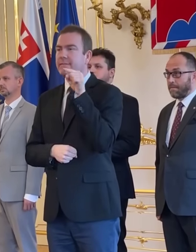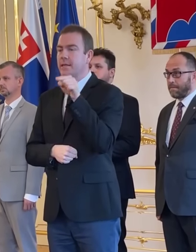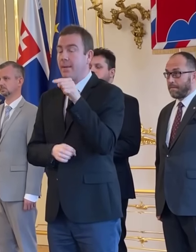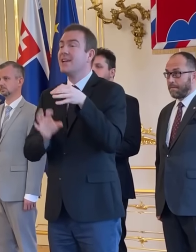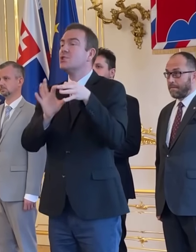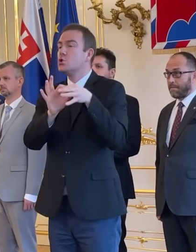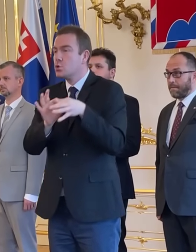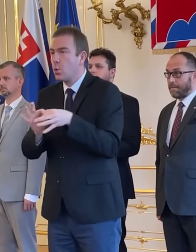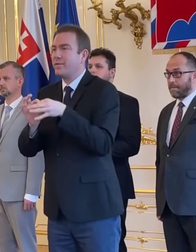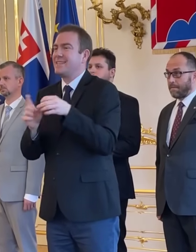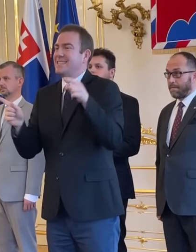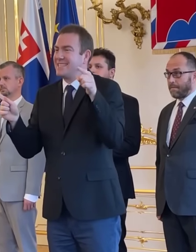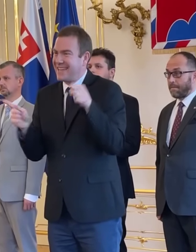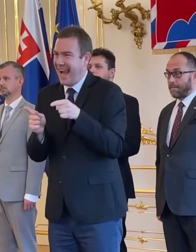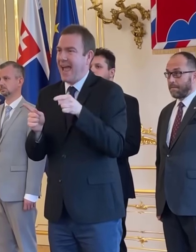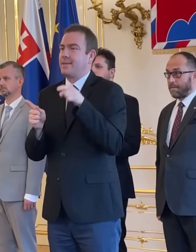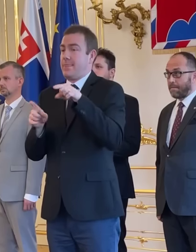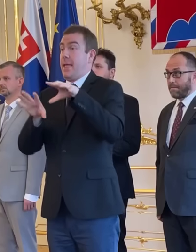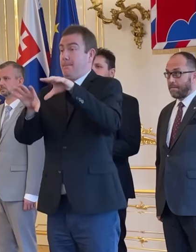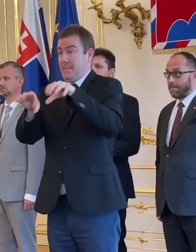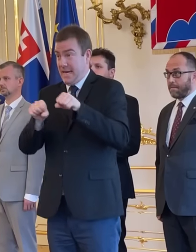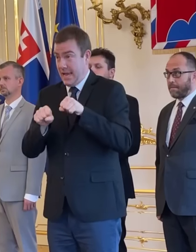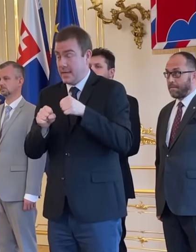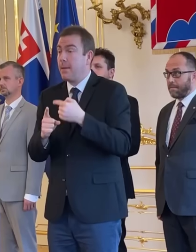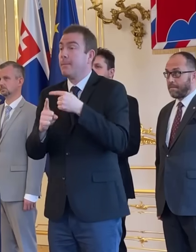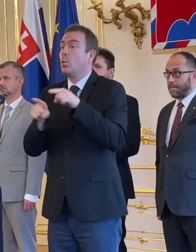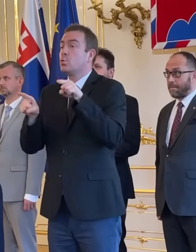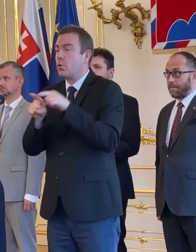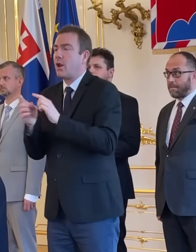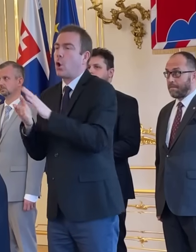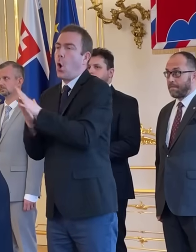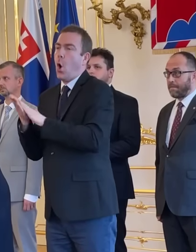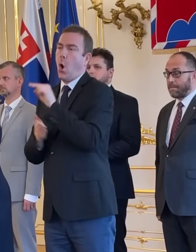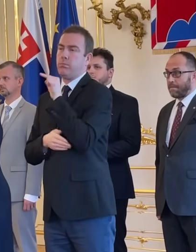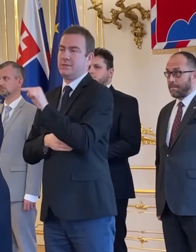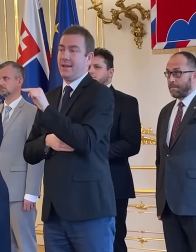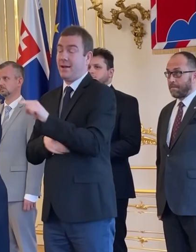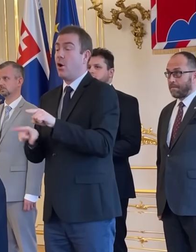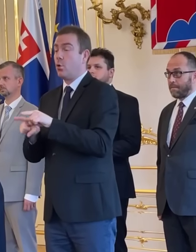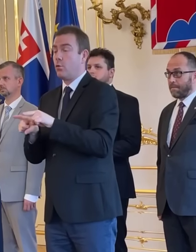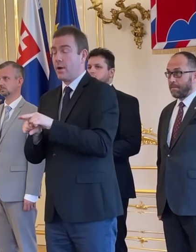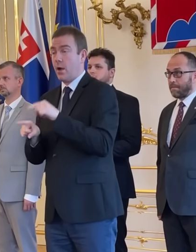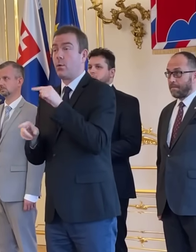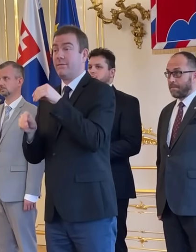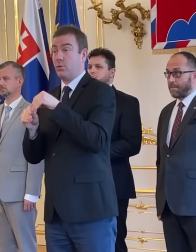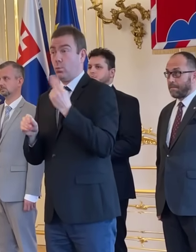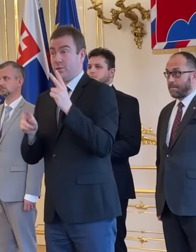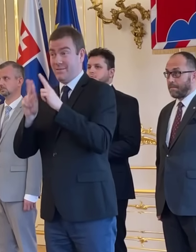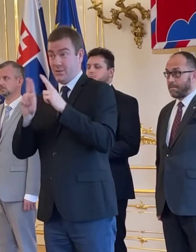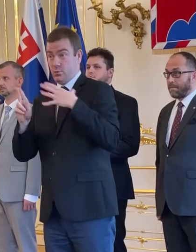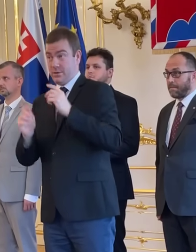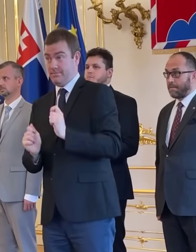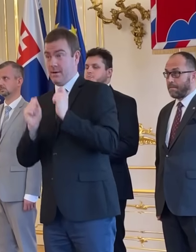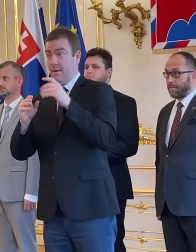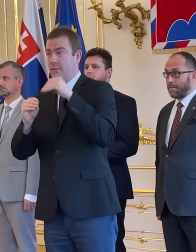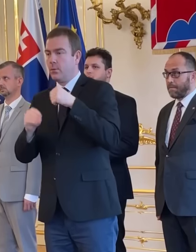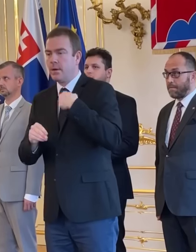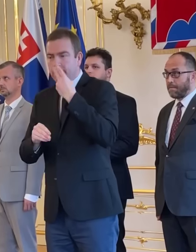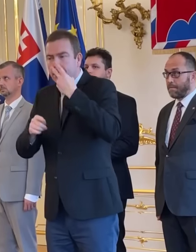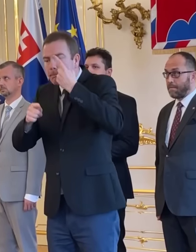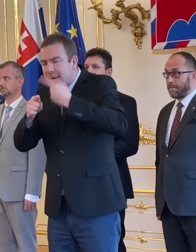kvalitou prijatej normy, vzhľadom na jej rozsah. Zároveň ale v podaní na ústavný súd upozorňujem na konkrétne nedostatky, kde